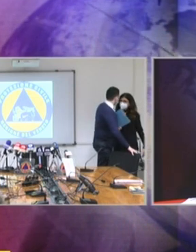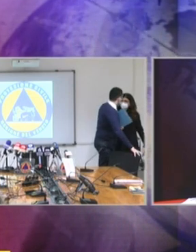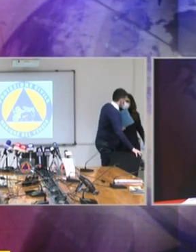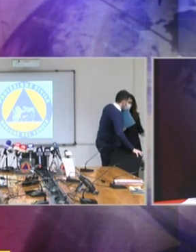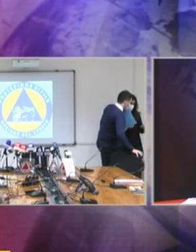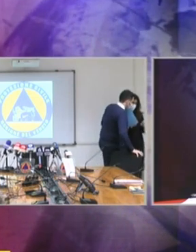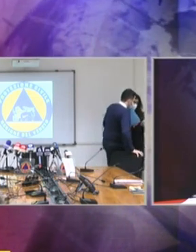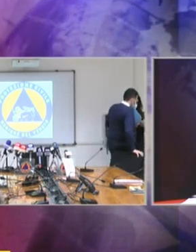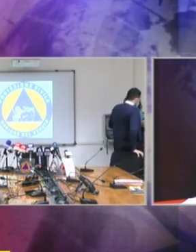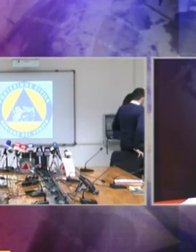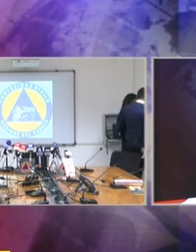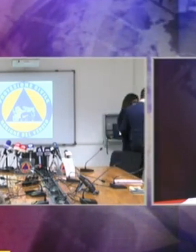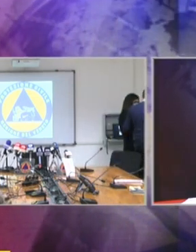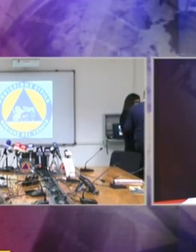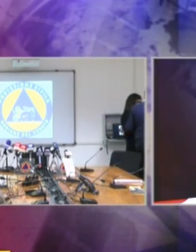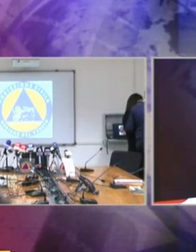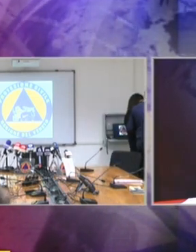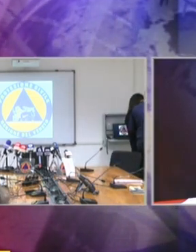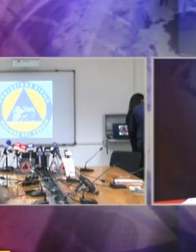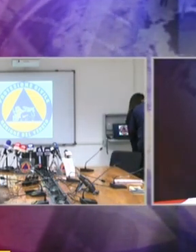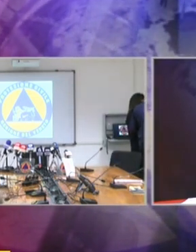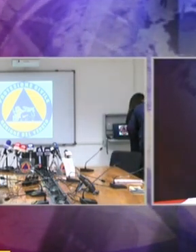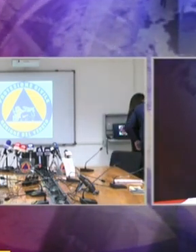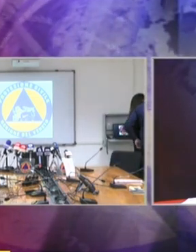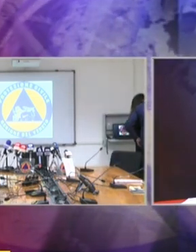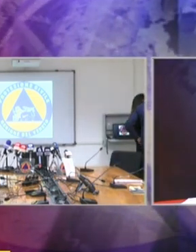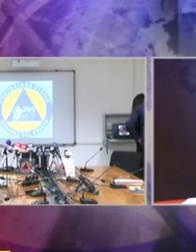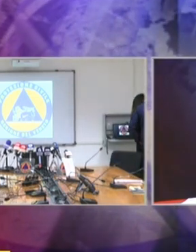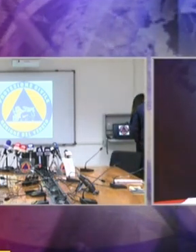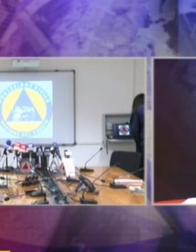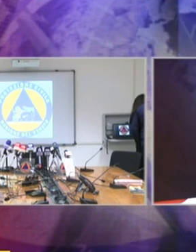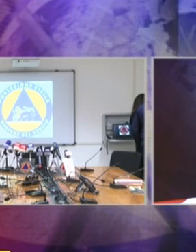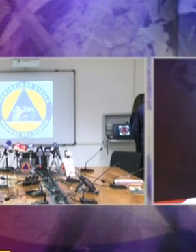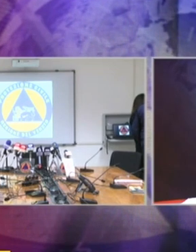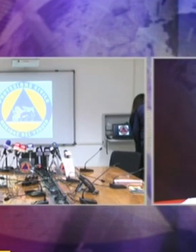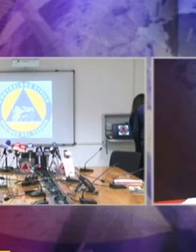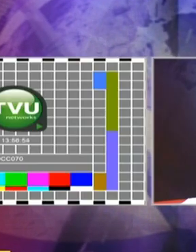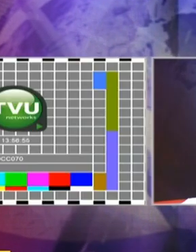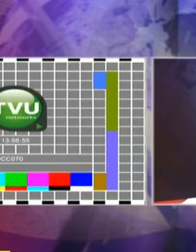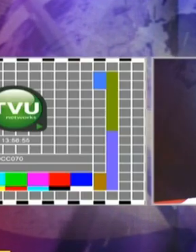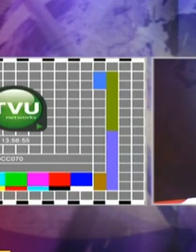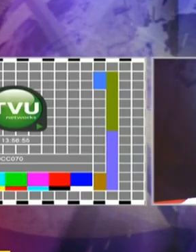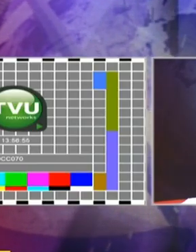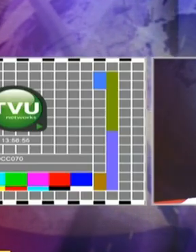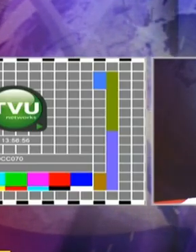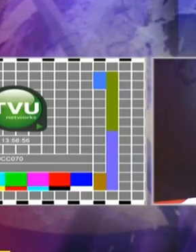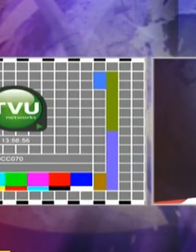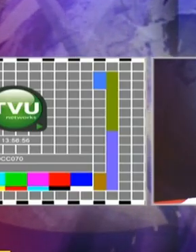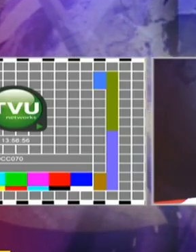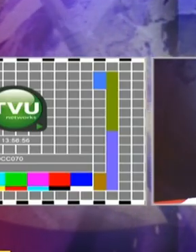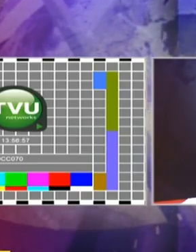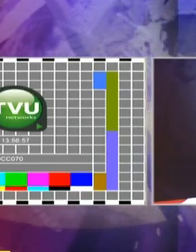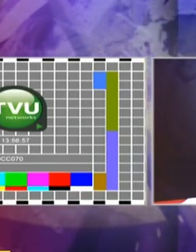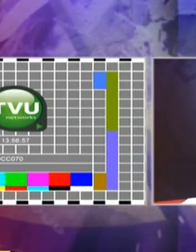Conferenza stampa del governatore Zaia, come avete sentito, ha parlato anche il dottor Mongillo sulle vaccinazioni e sulla campagna